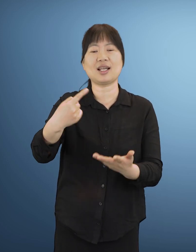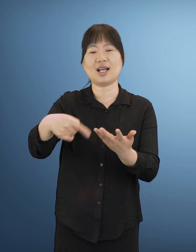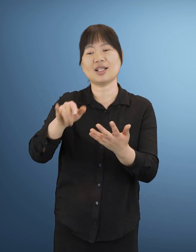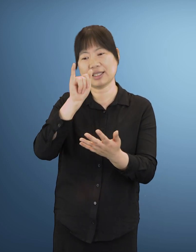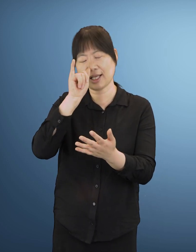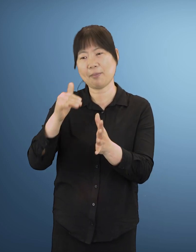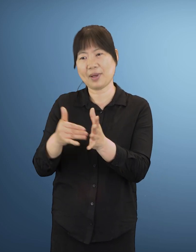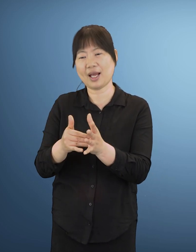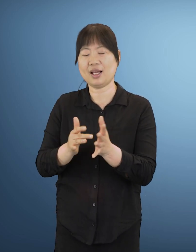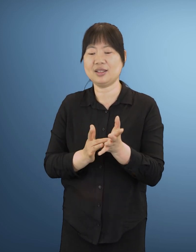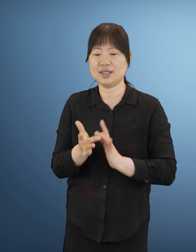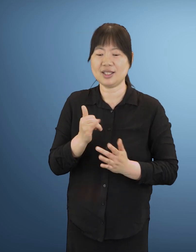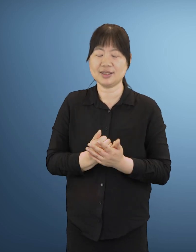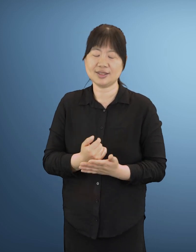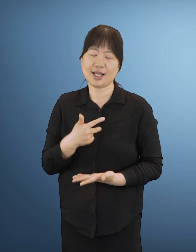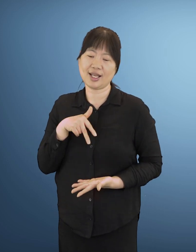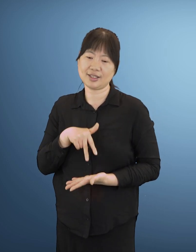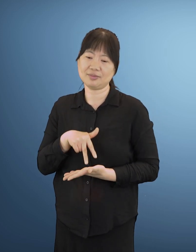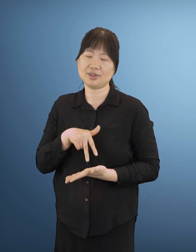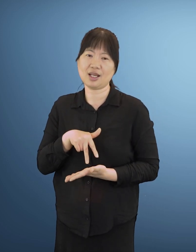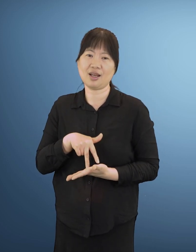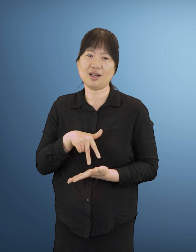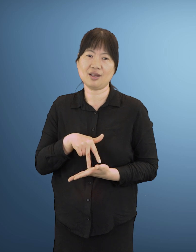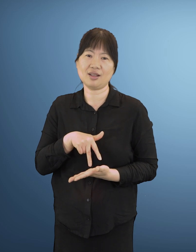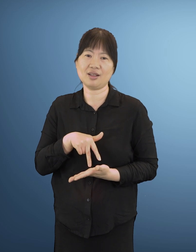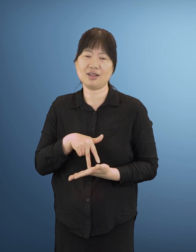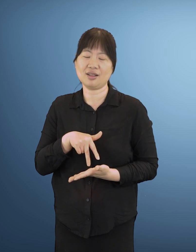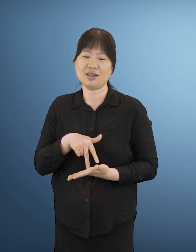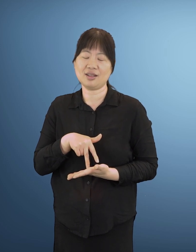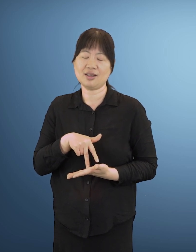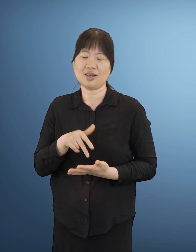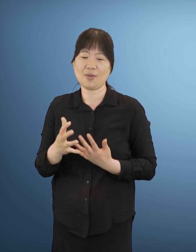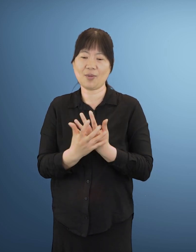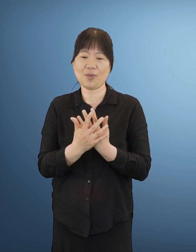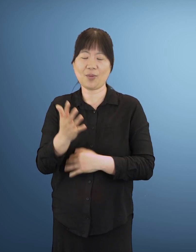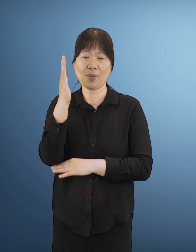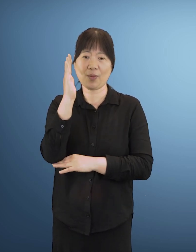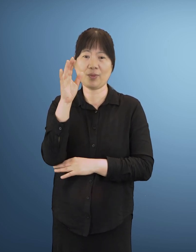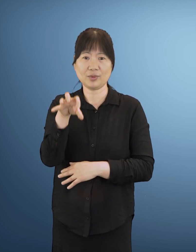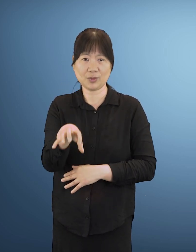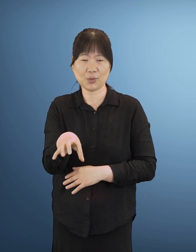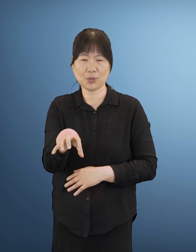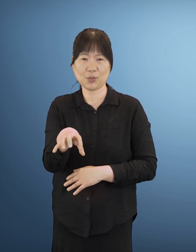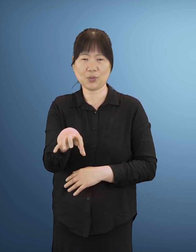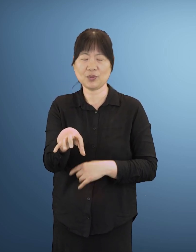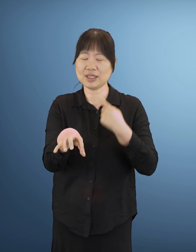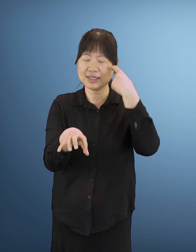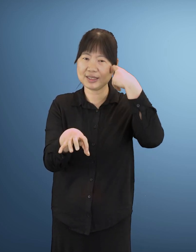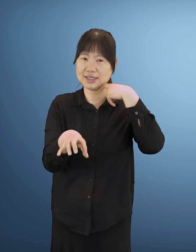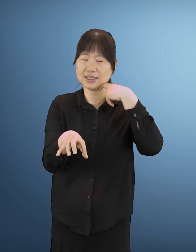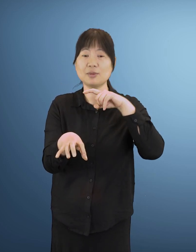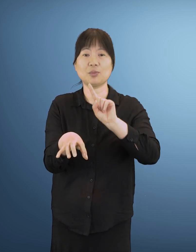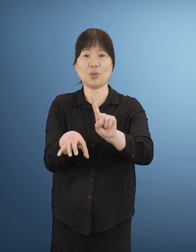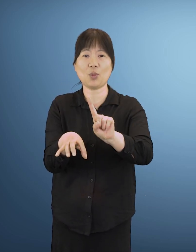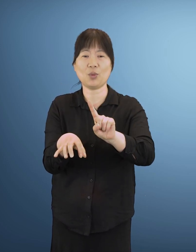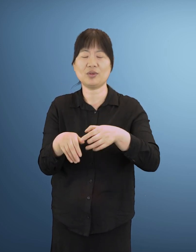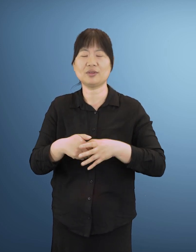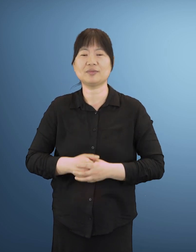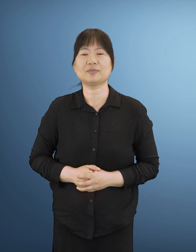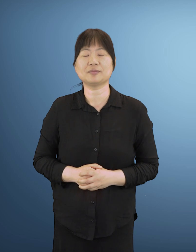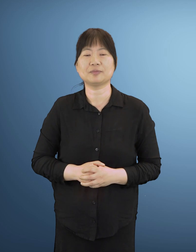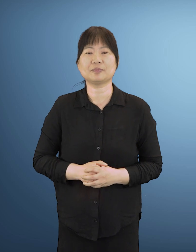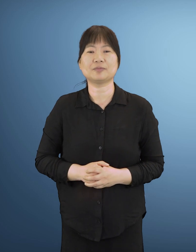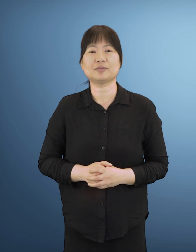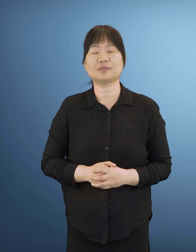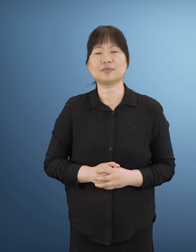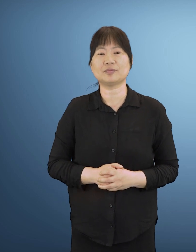예수님의 시각에서, 예수님의 입장에서 이 회당은 어떤 느낌을 갖는 회당이었을 것